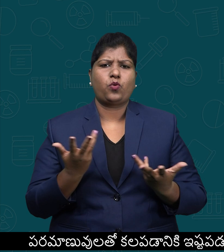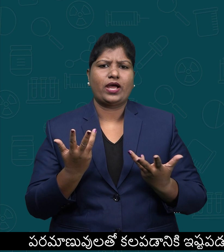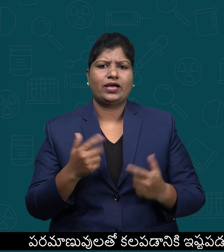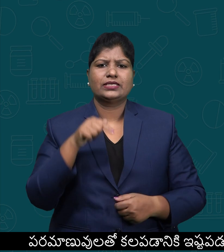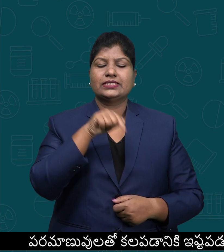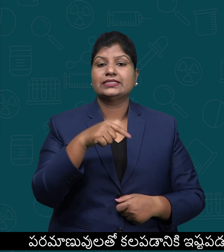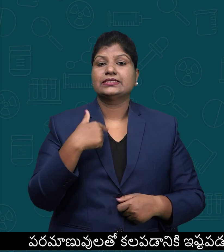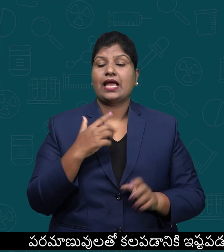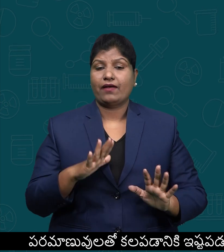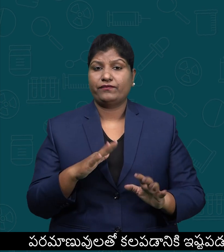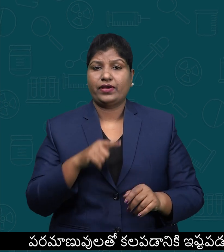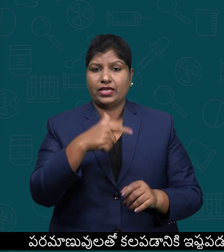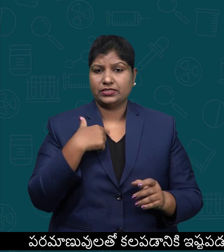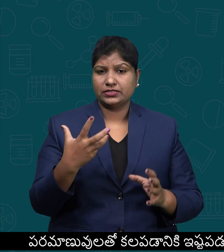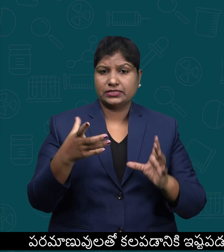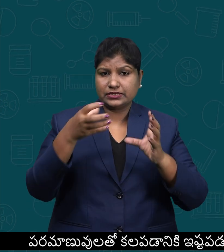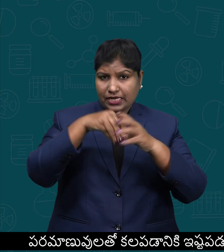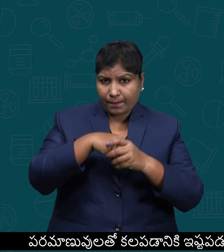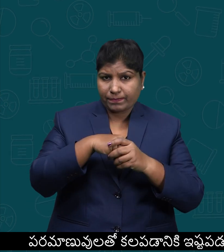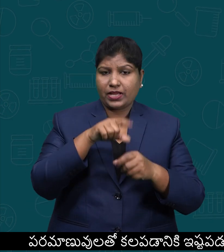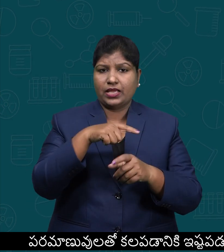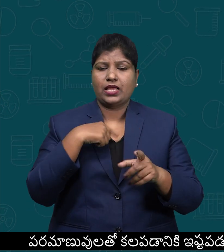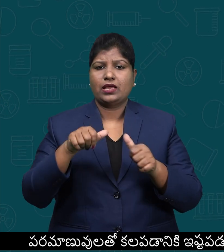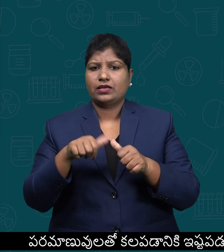వాటిని నోబుల్ వాయువులు అంటారు.